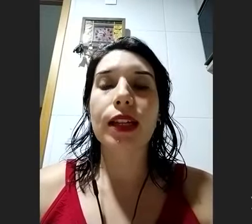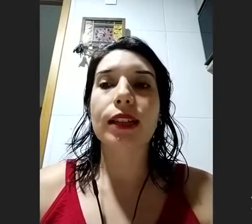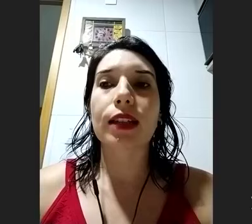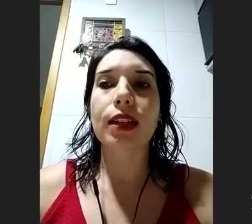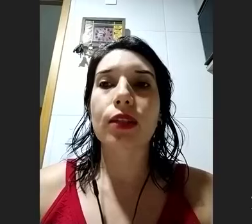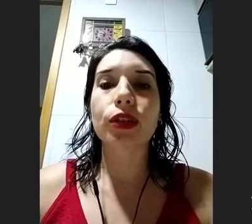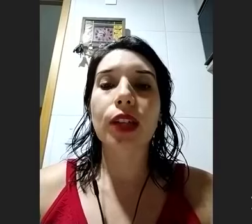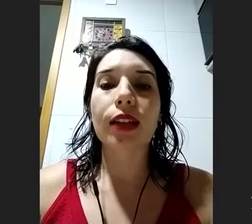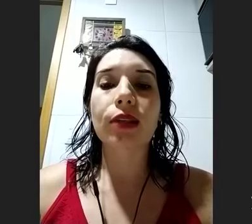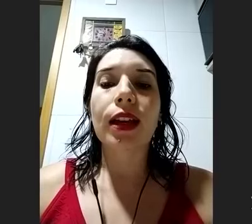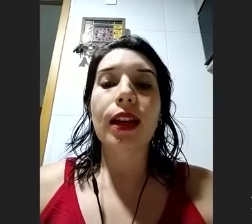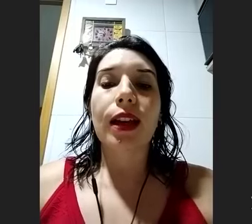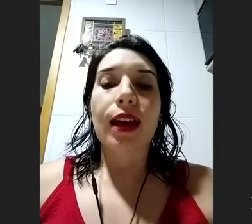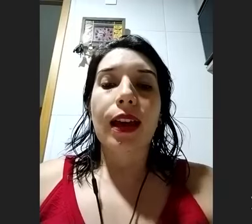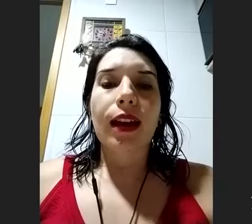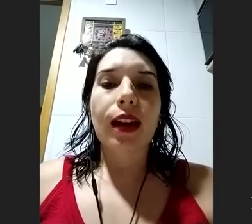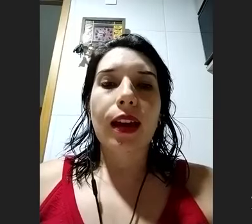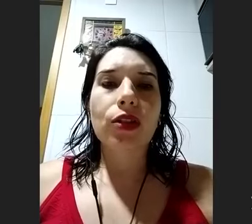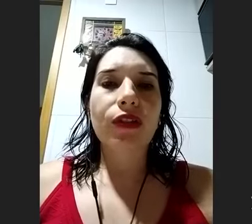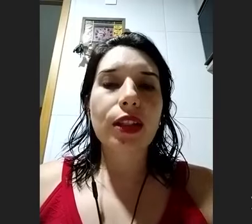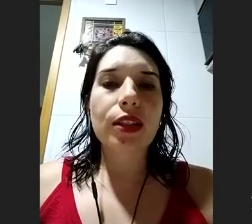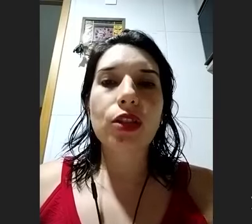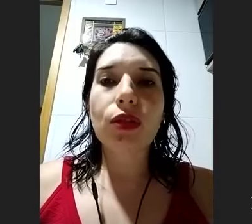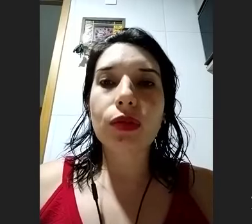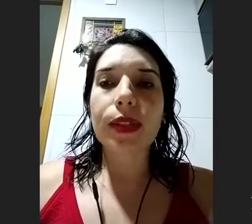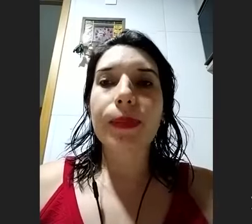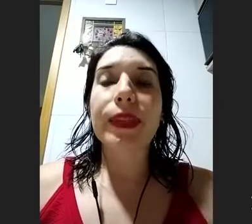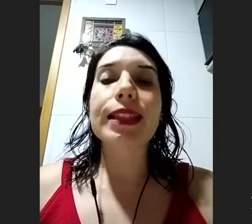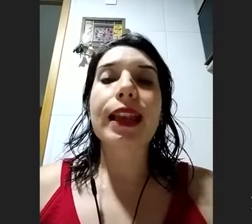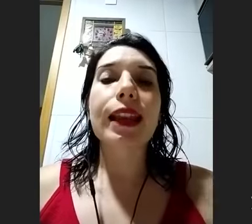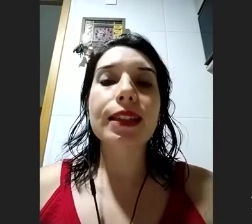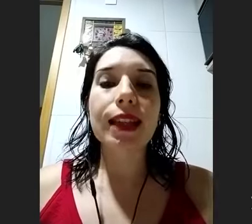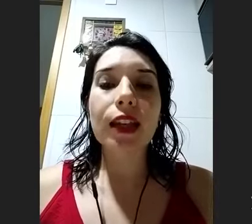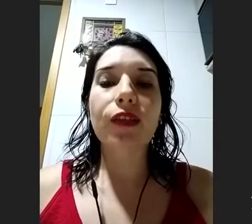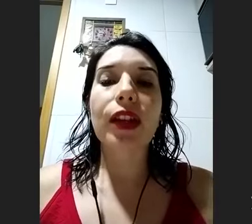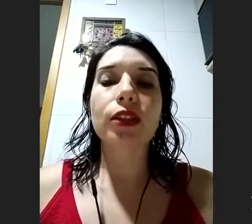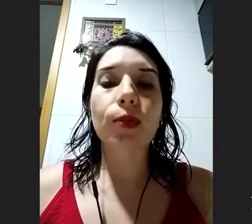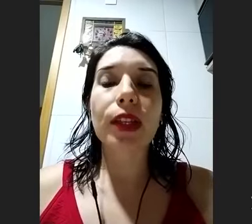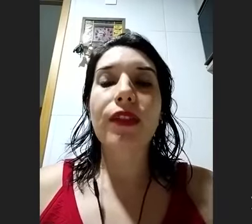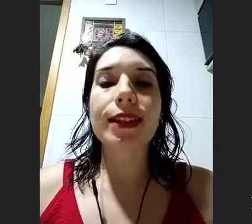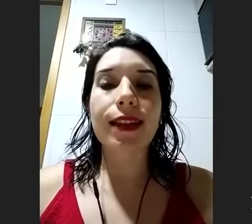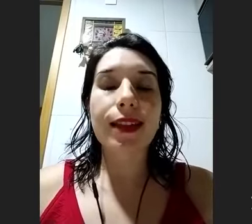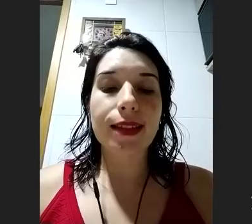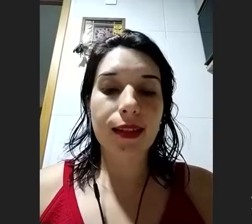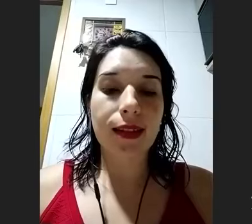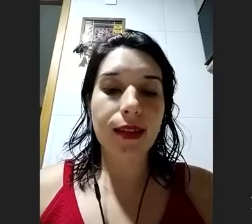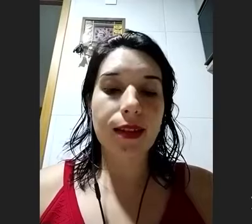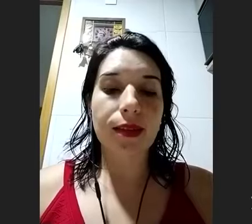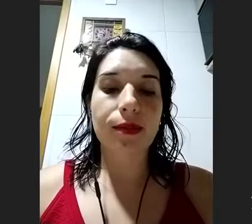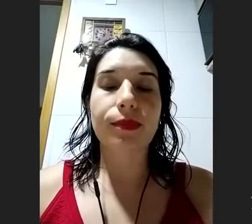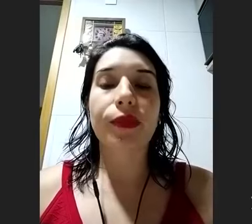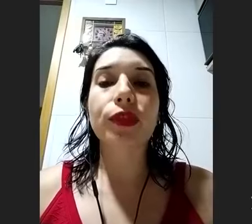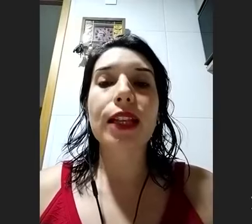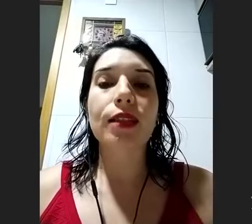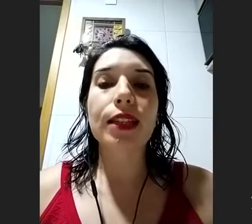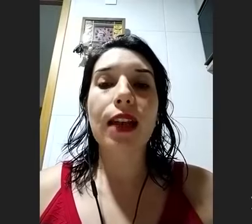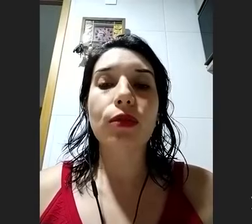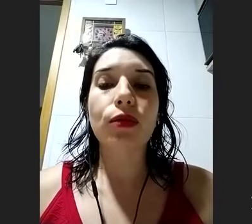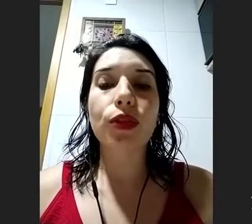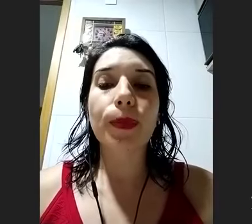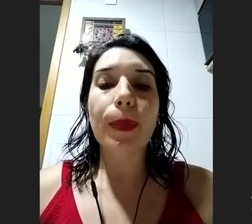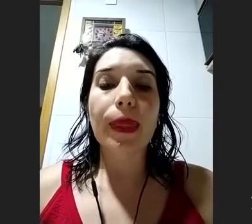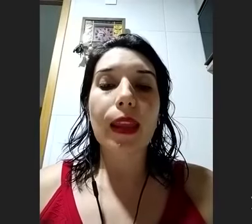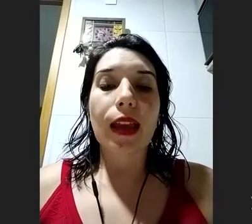né, o secretário de Saúde do Estado, acho que foi antes de ontem, esclarecendo, falando como que vai ser essa Fundação